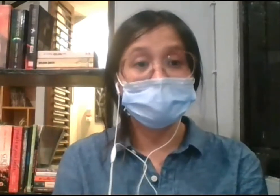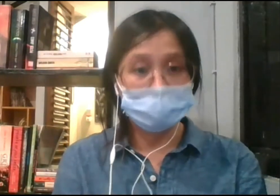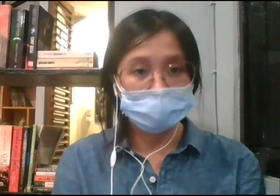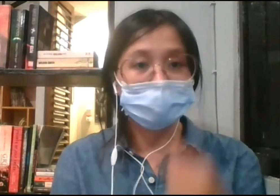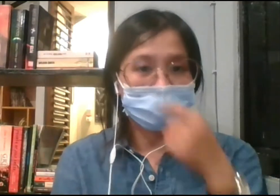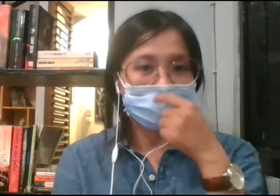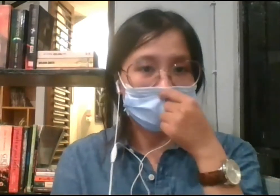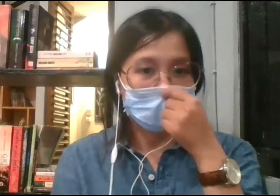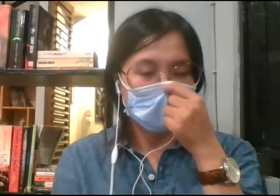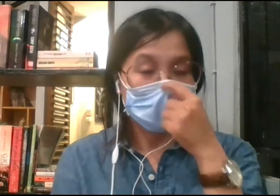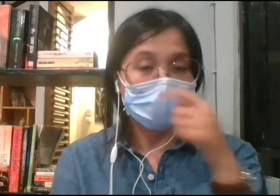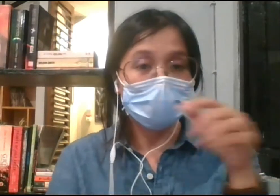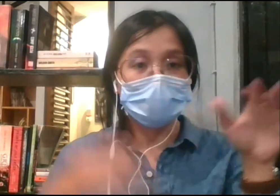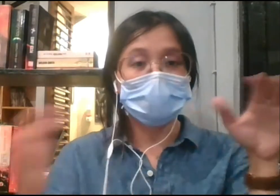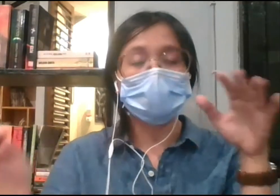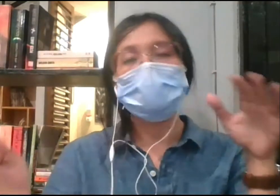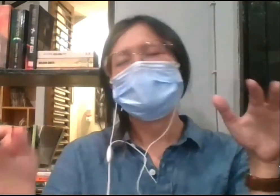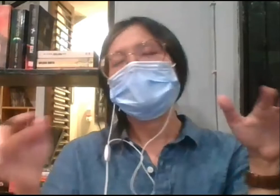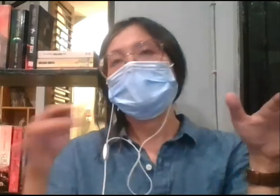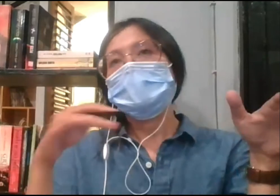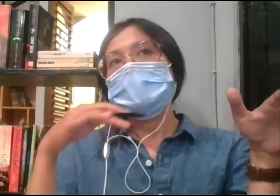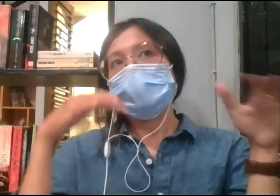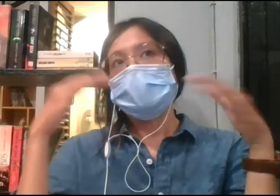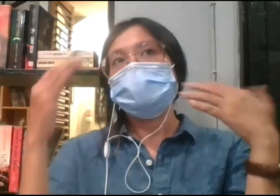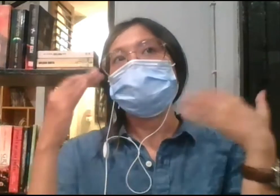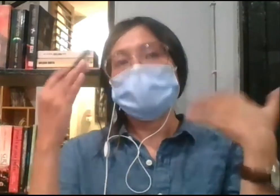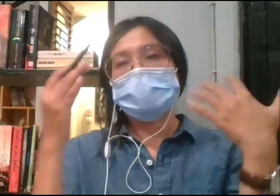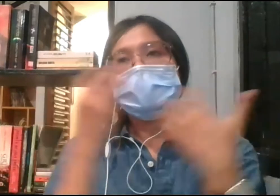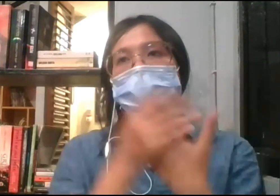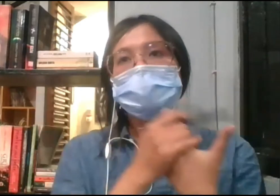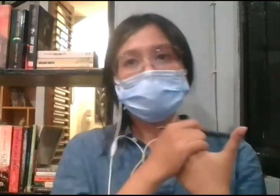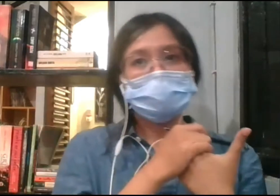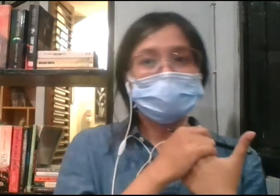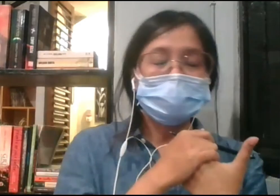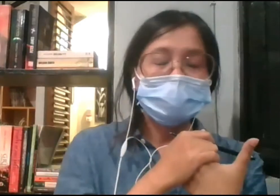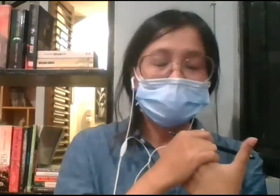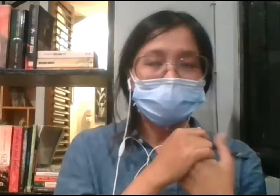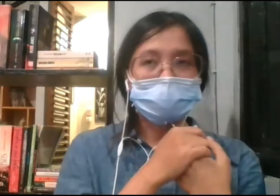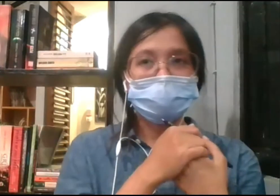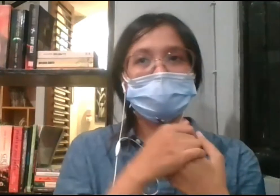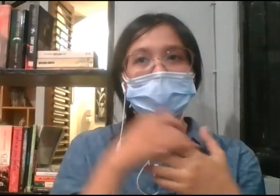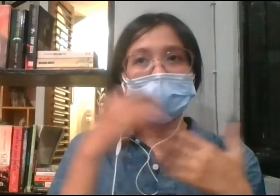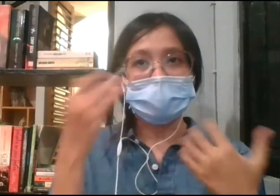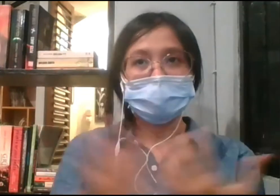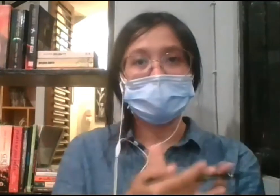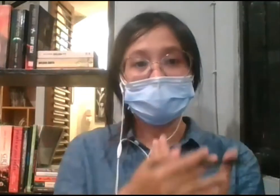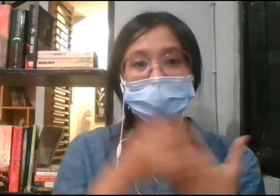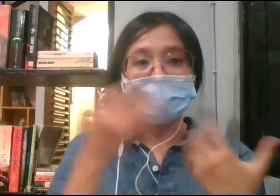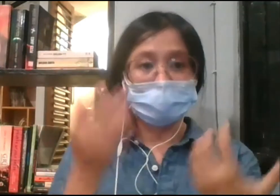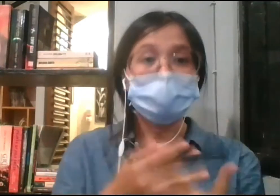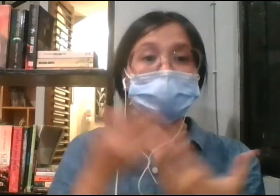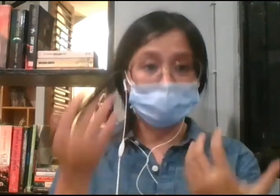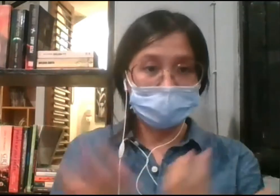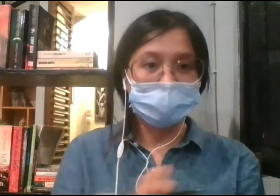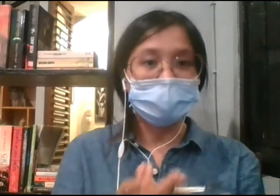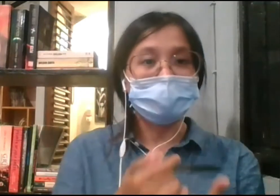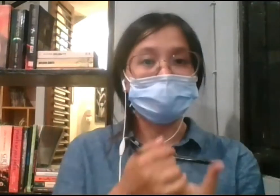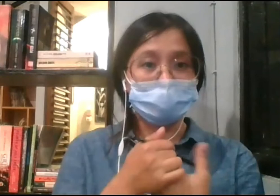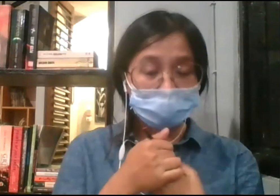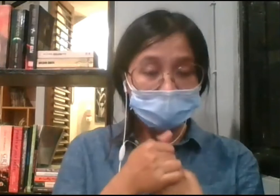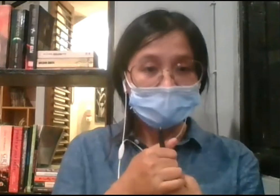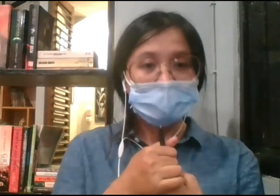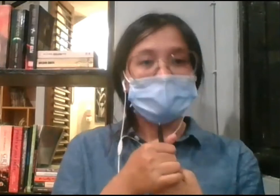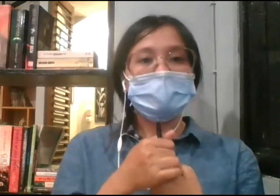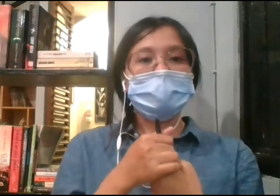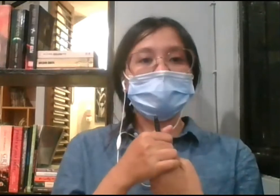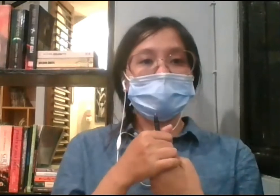kita mesti punya analisis, maka dari itu kita harus punya bahan yang cukup, perolehan bahan, data, dokumen yang